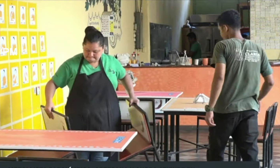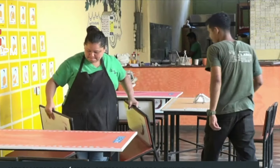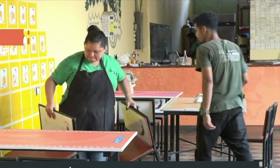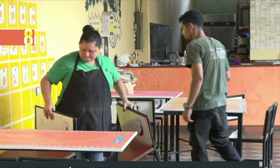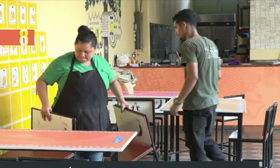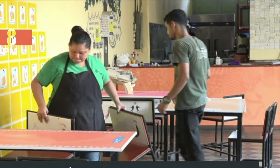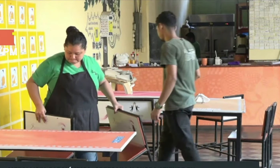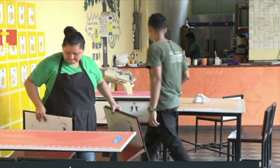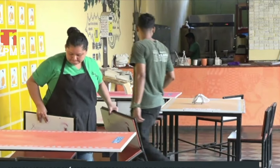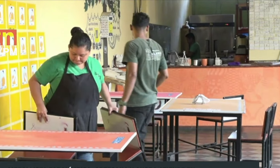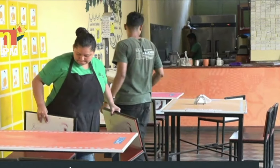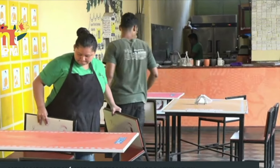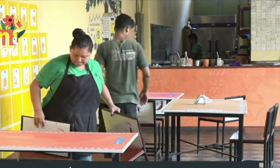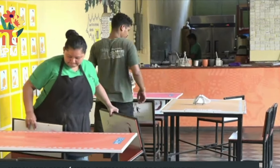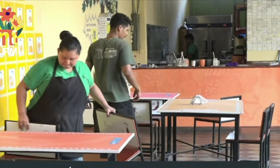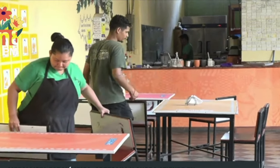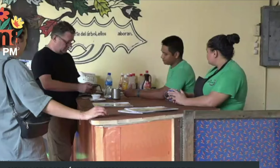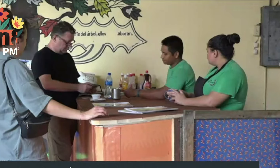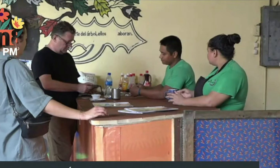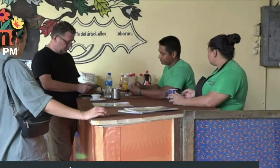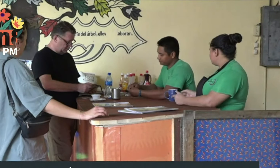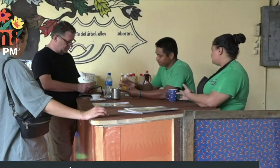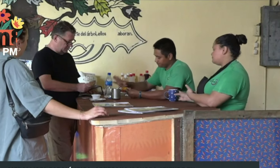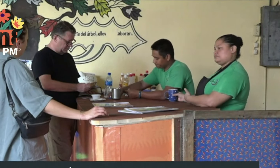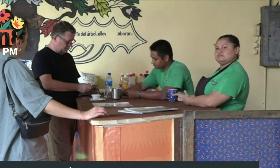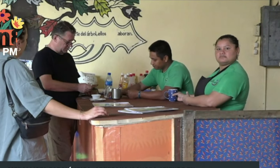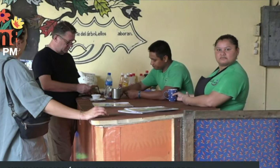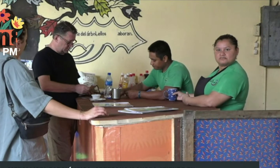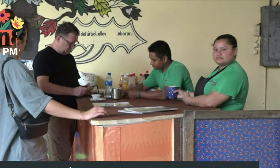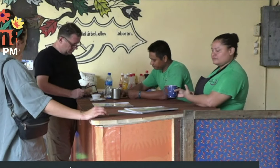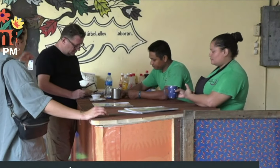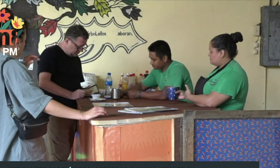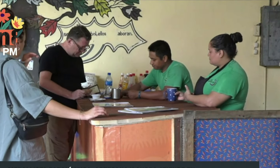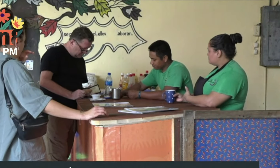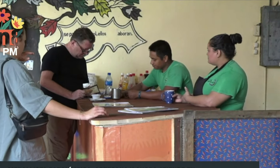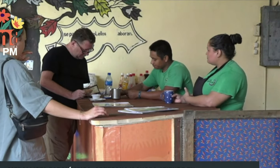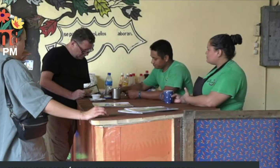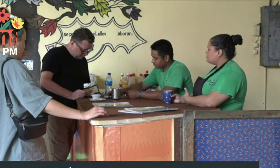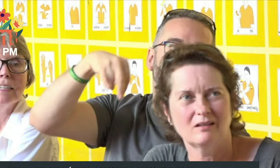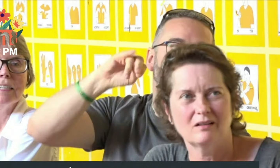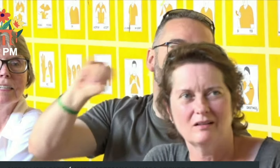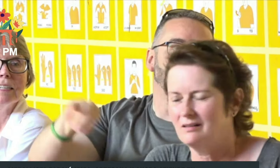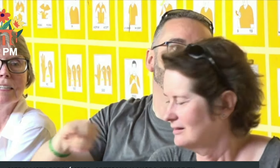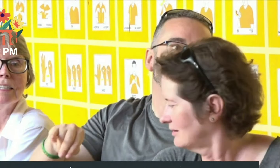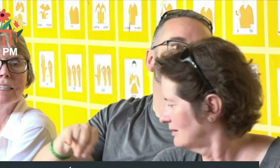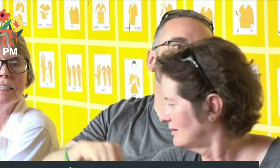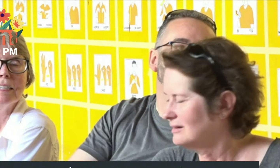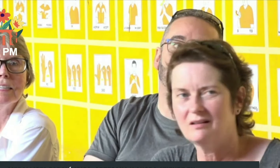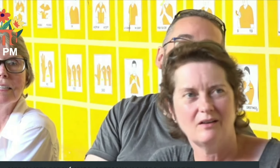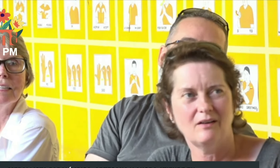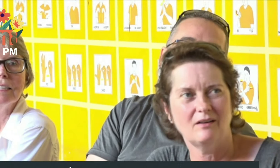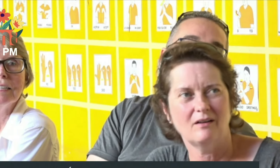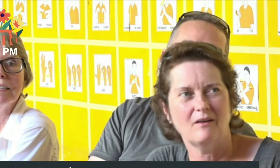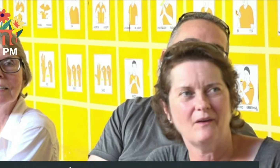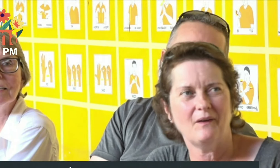las Sonrisas, Irma es reconocida por su calidez, amabilidad y su alegría, que ha robado el corazón de